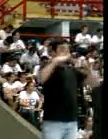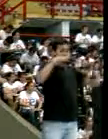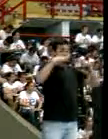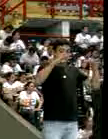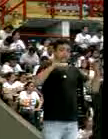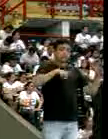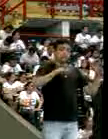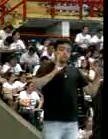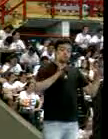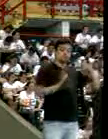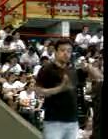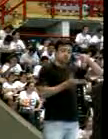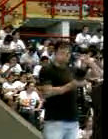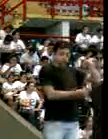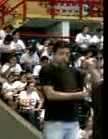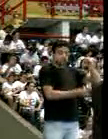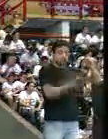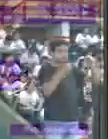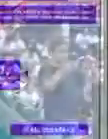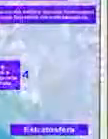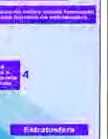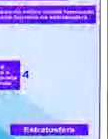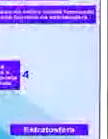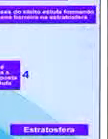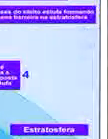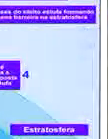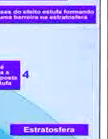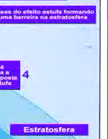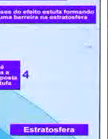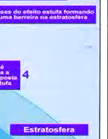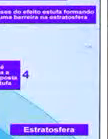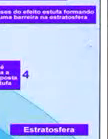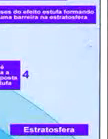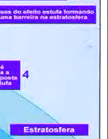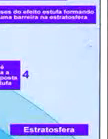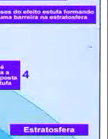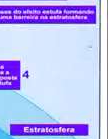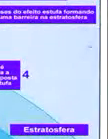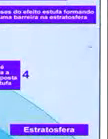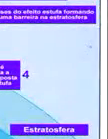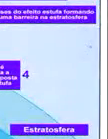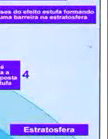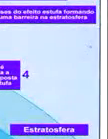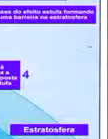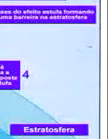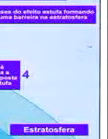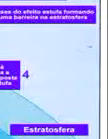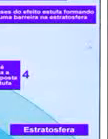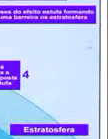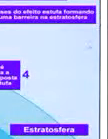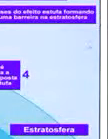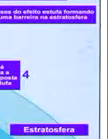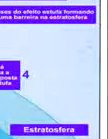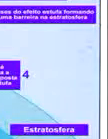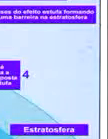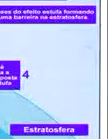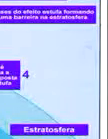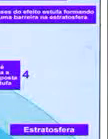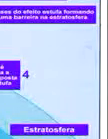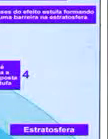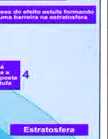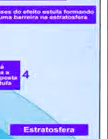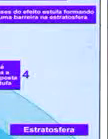ambientais do mundo, o famoso efeito estufa. Dá uma olhadinha